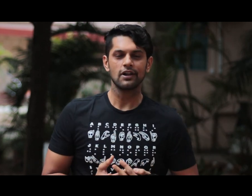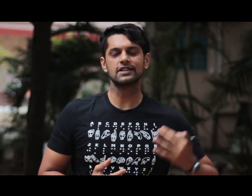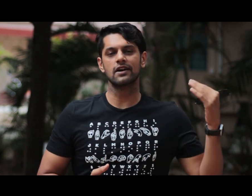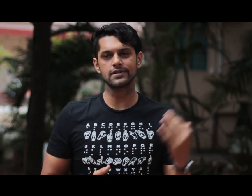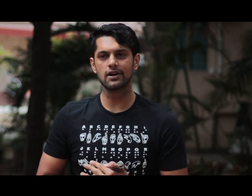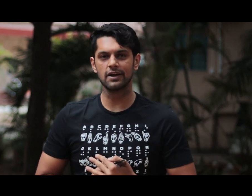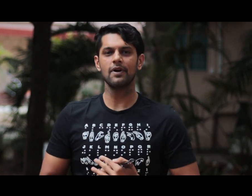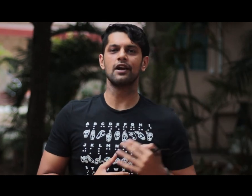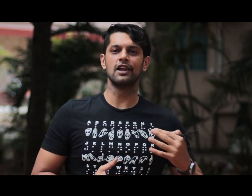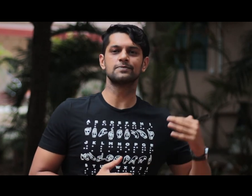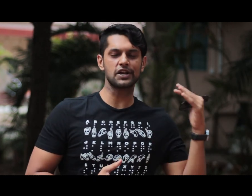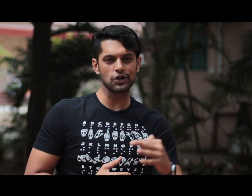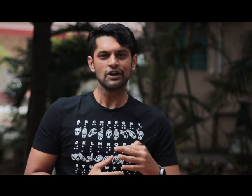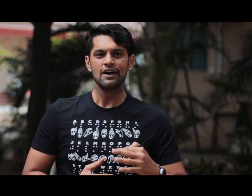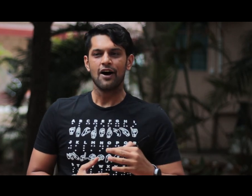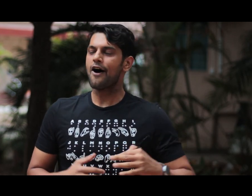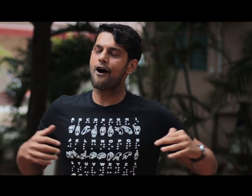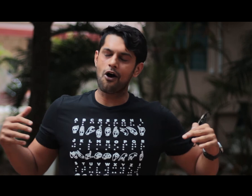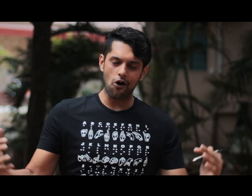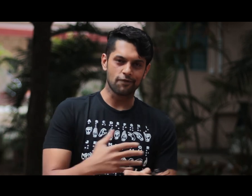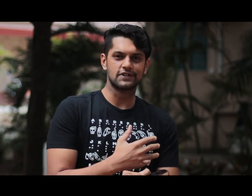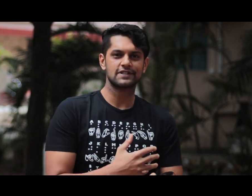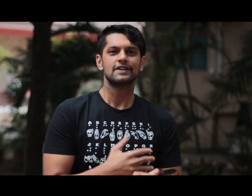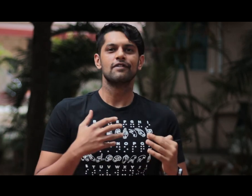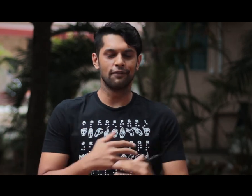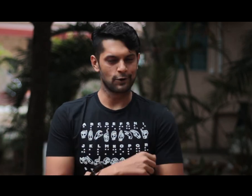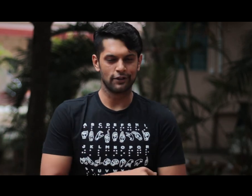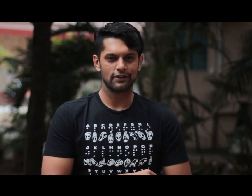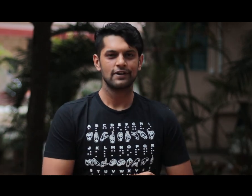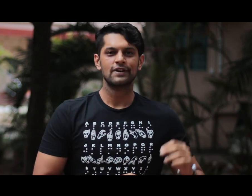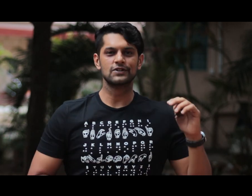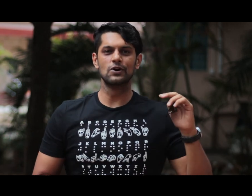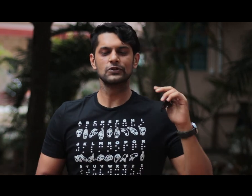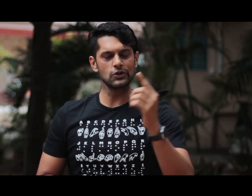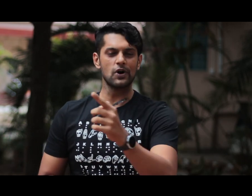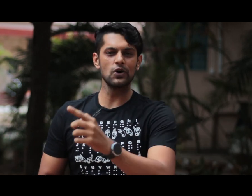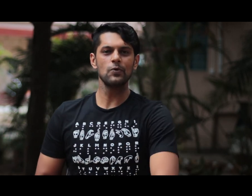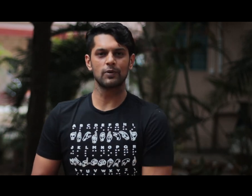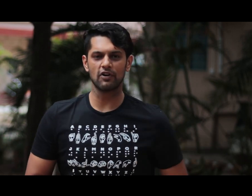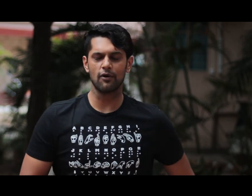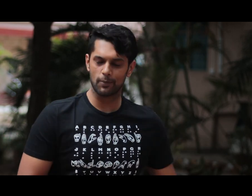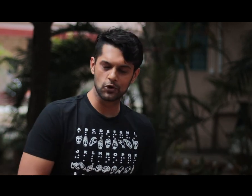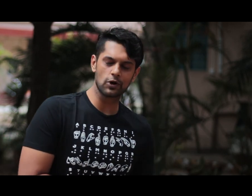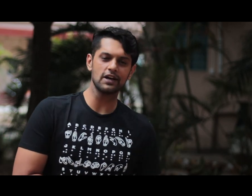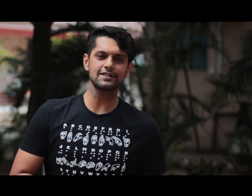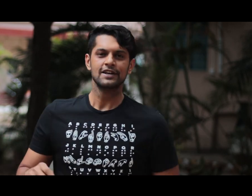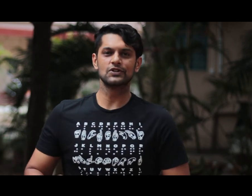ಲೆಟ್ಸ್ ಕನ್ಸಿಡರ್ ದೆಮ್ ಆ್ಯಂಡ್ ಲೆಟ್ಸ್ ಮೇಕ್ ಶೋರ್ ಆಲ್ ಆಫ್ ಇಸ್ ಇಲ್ಲಿ ಟುಗೆದರ್. ಸೊ ಸಿ ಯು ಟುಮಾರೋ ವಿತ್ ಒನ್ ಮೋರ್ ನ್ಯೂ ಕ್ಲಾಸ್. So